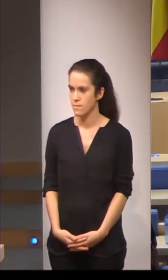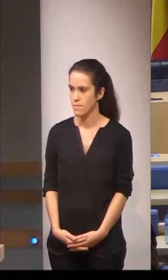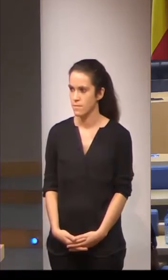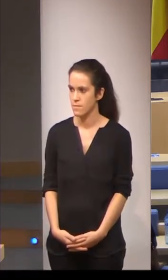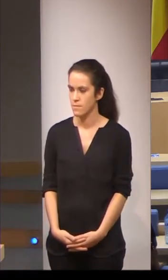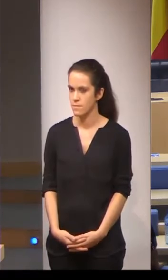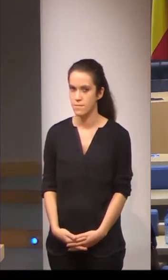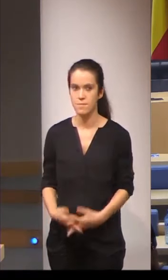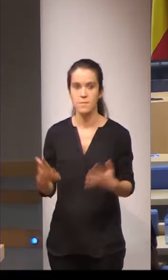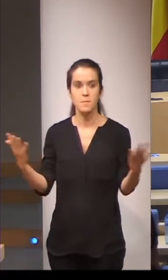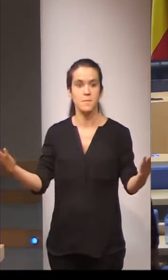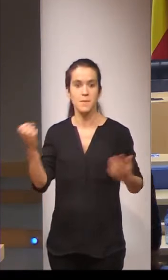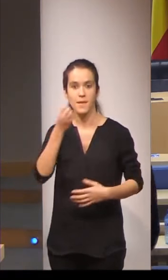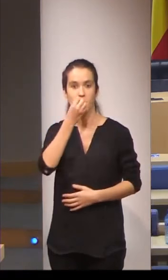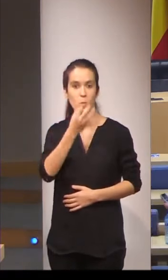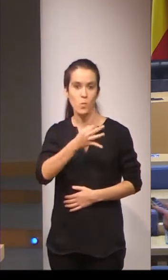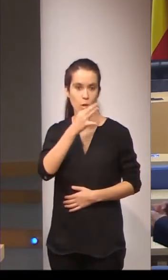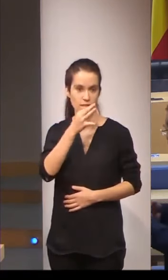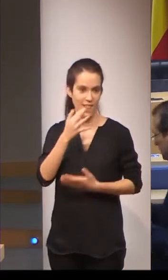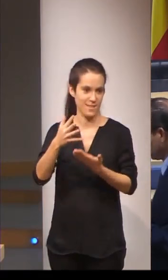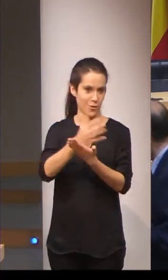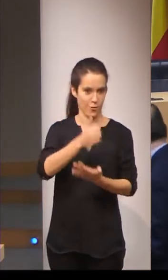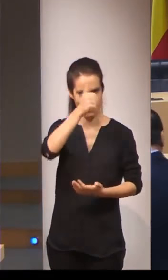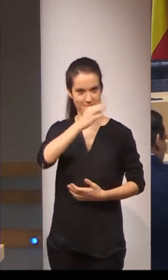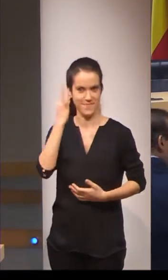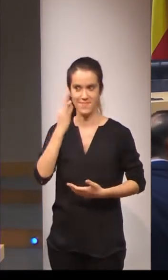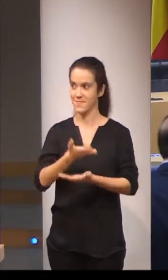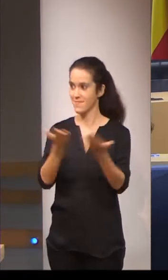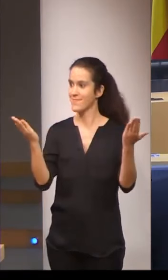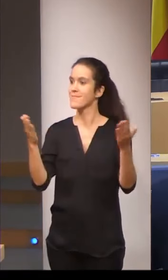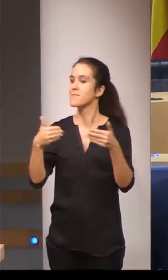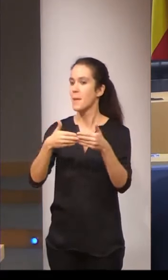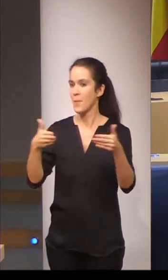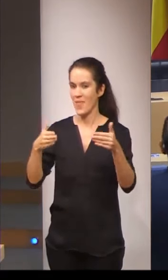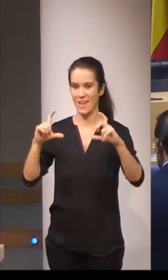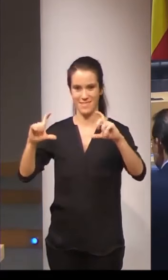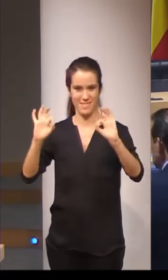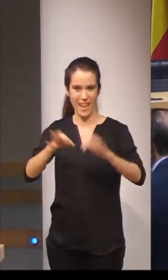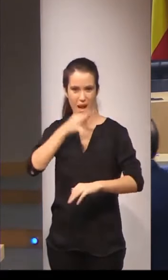Bueno, buenas tardes a todos y a todas. Empezamos la sesión de la tarde.